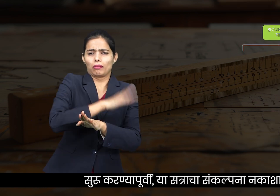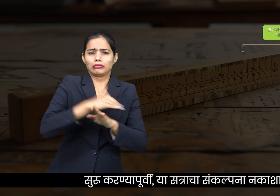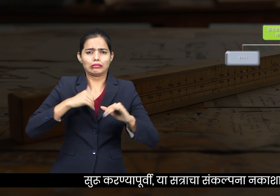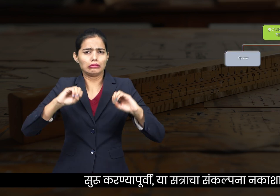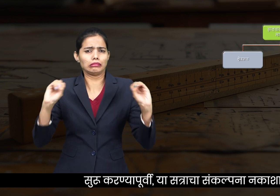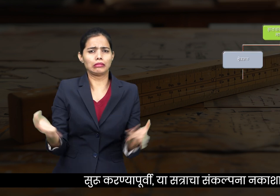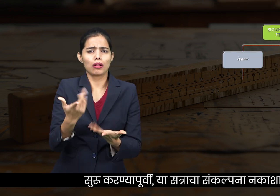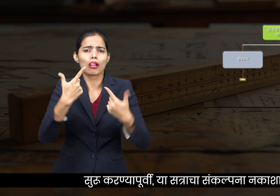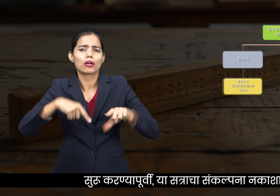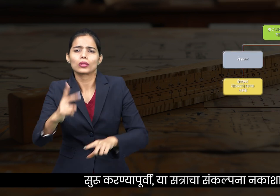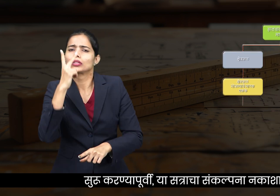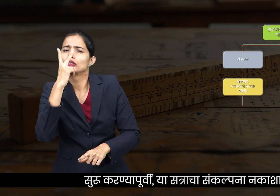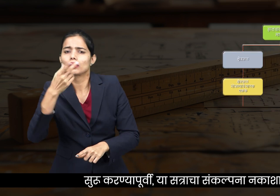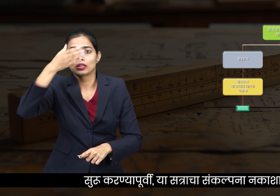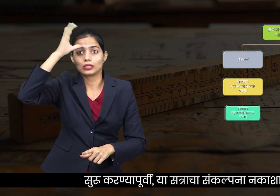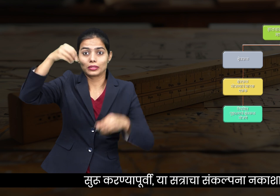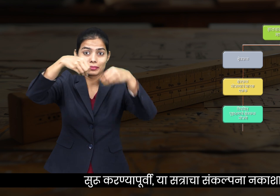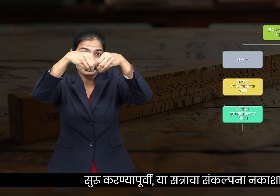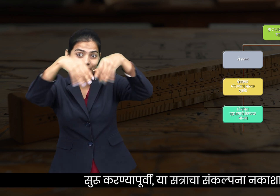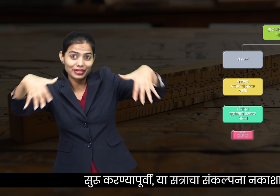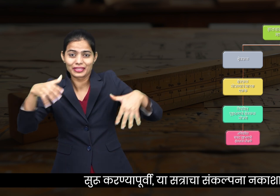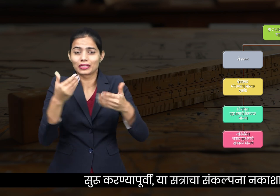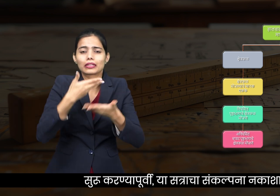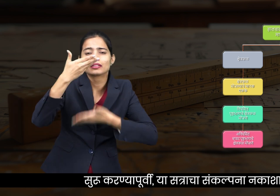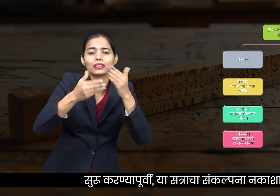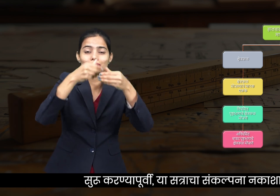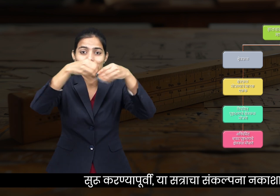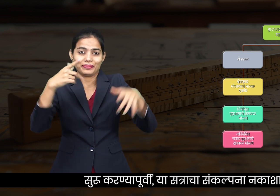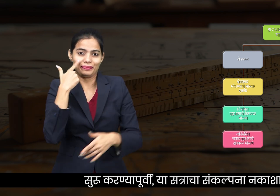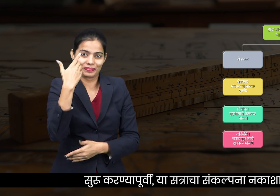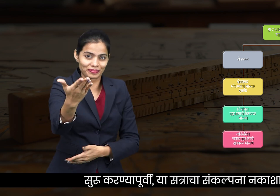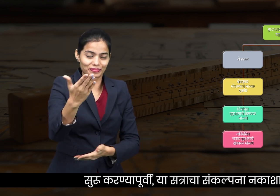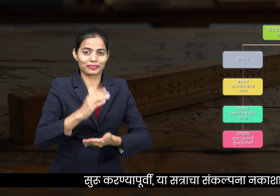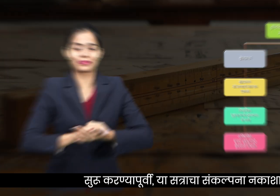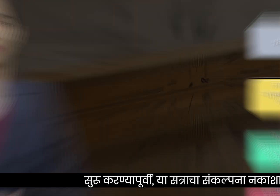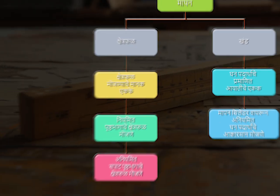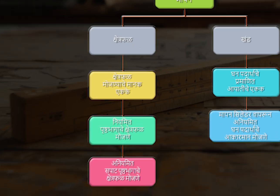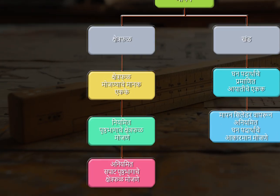सुरू करण्यापूर्वी या सत्राचा संकल्पना नकाशा पाहूया।